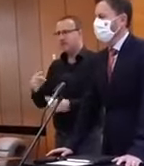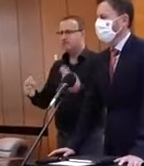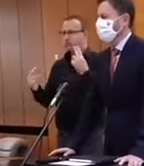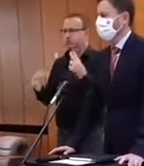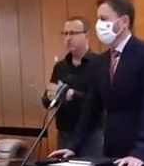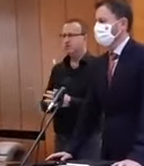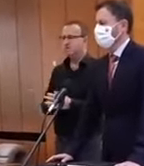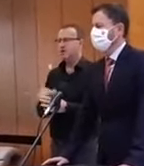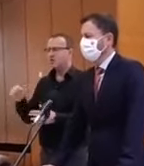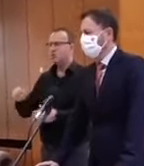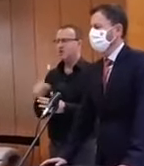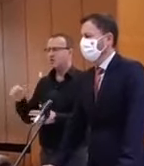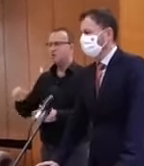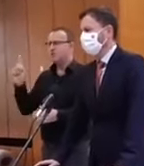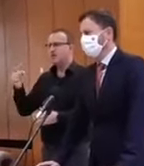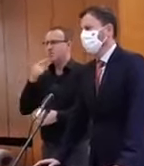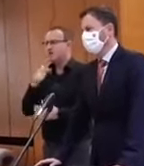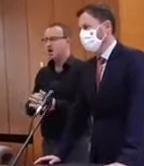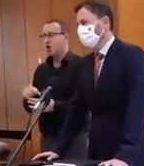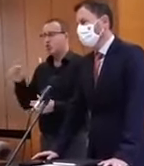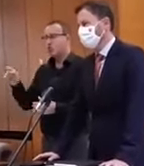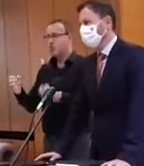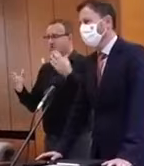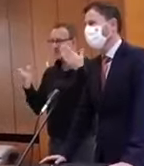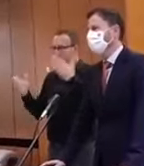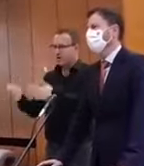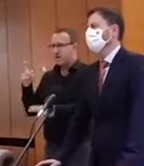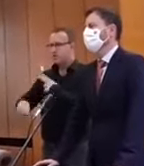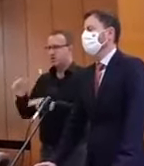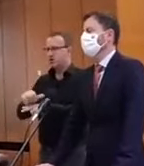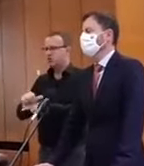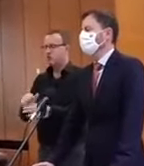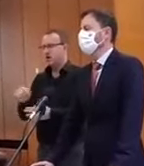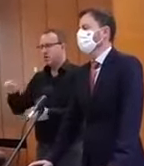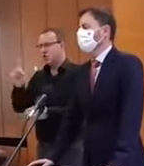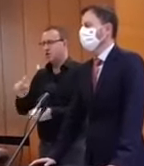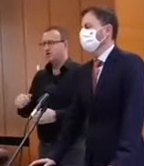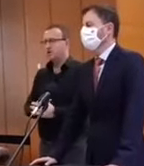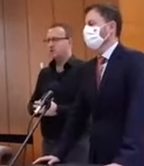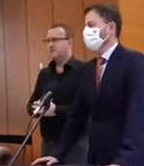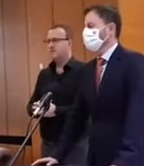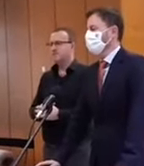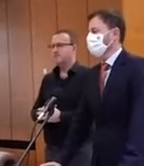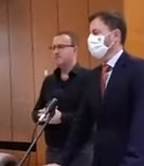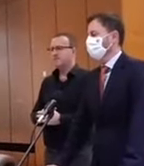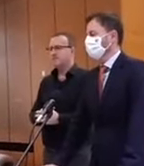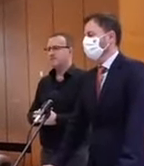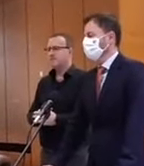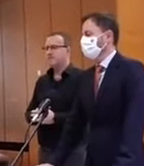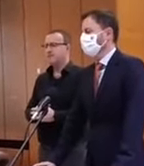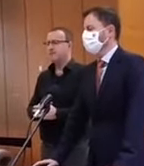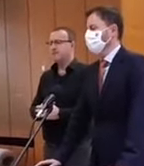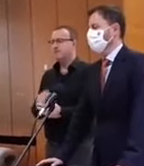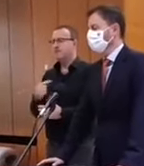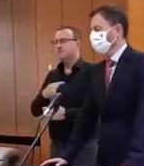Tak by som to nepovedal, pretože práve tomuto sme sa venovali posledné týždne, tejto otázke. Je to skôr ešte nejaké také,